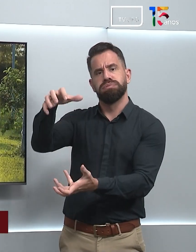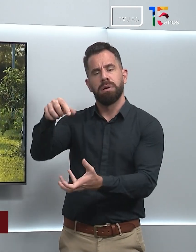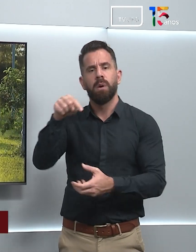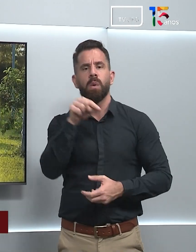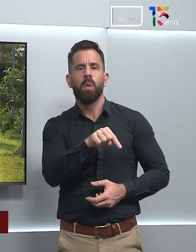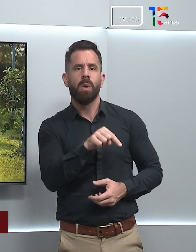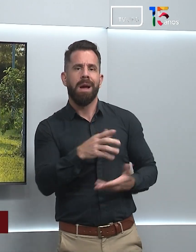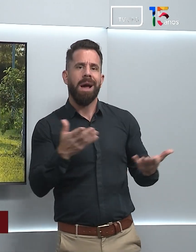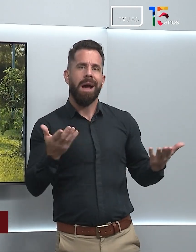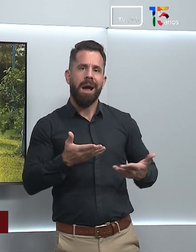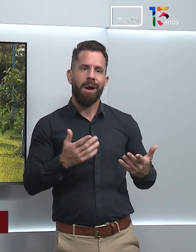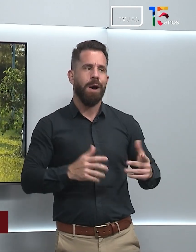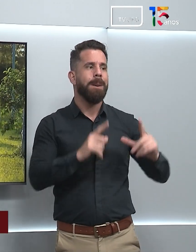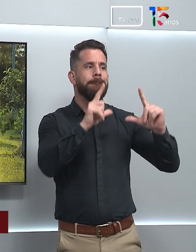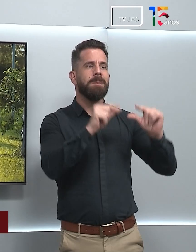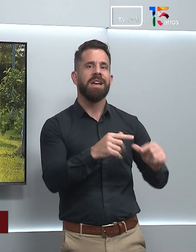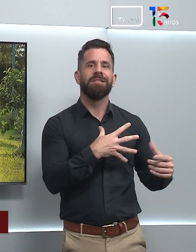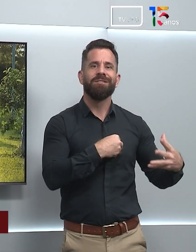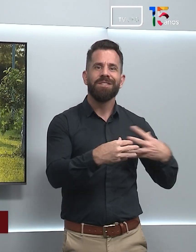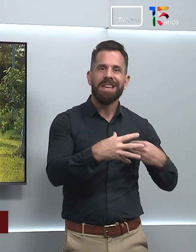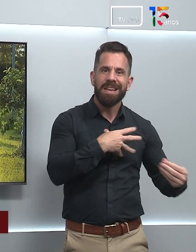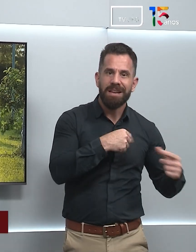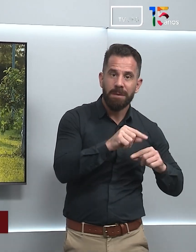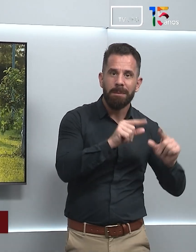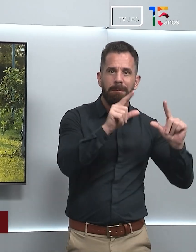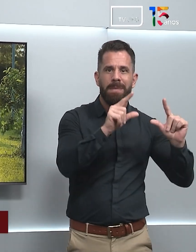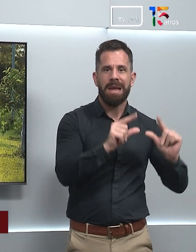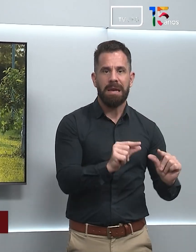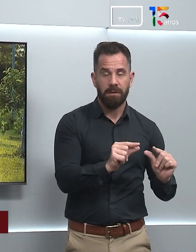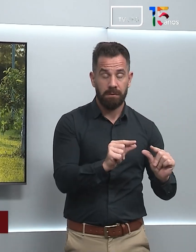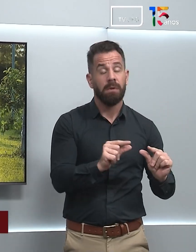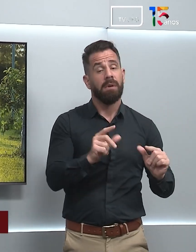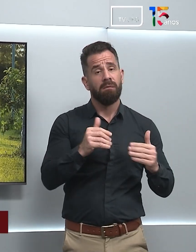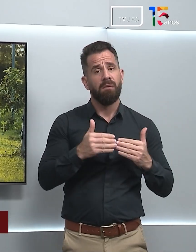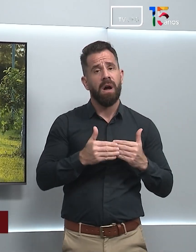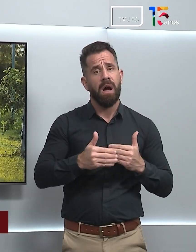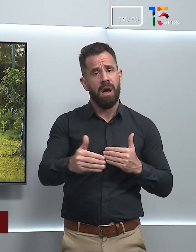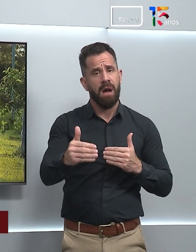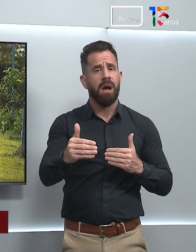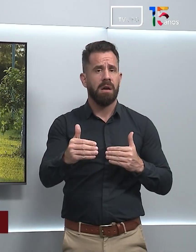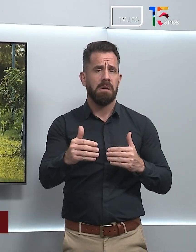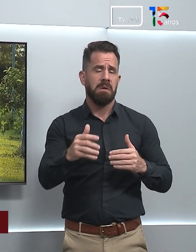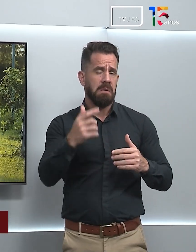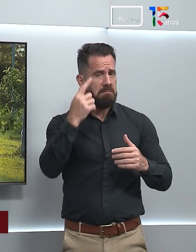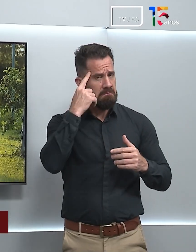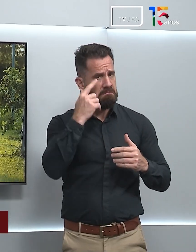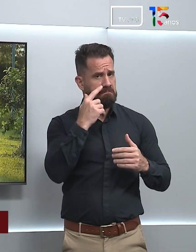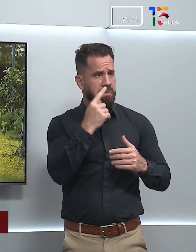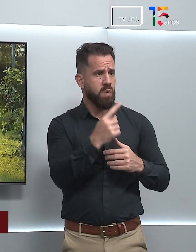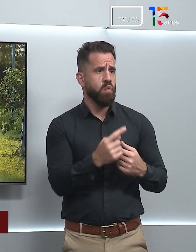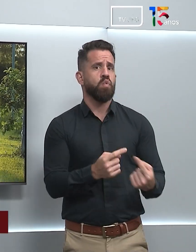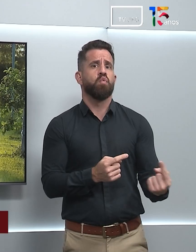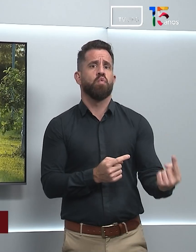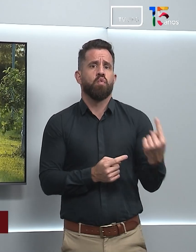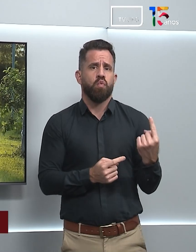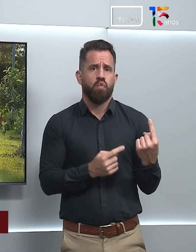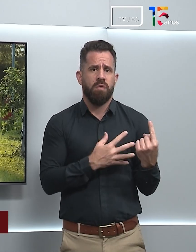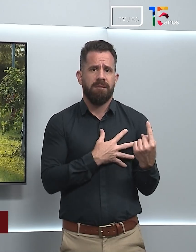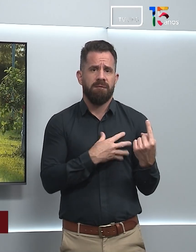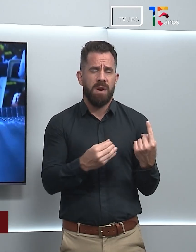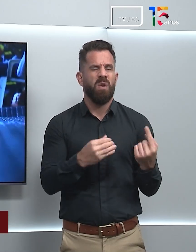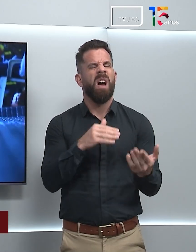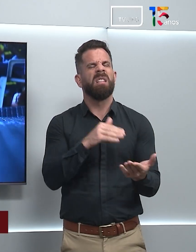1 a 2 filhos em 2023 e deve continuar diminuindo, chegando a apenas 1 filho por mulher em